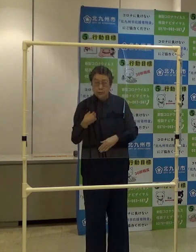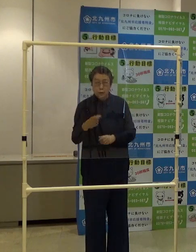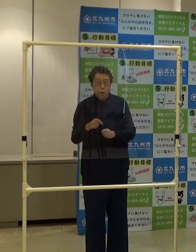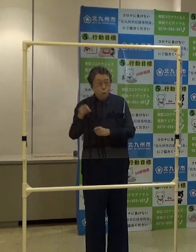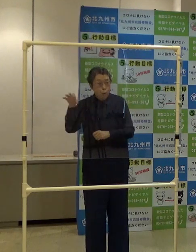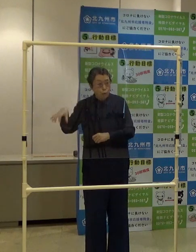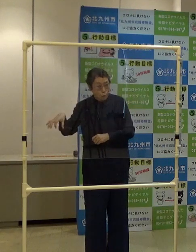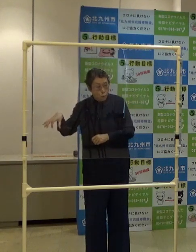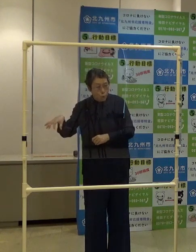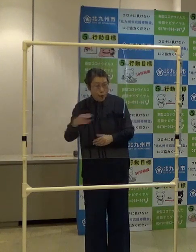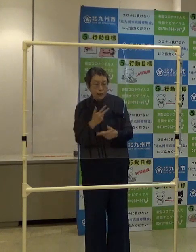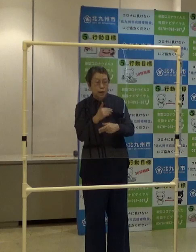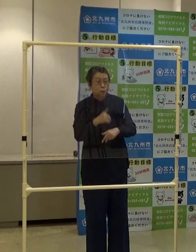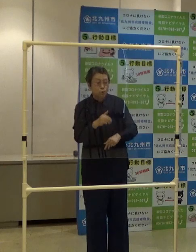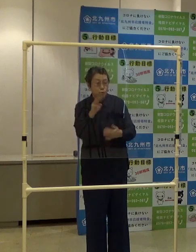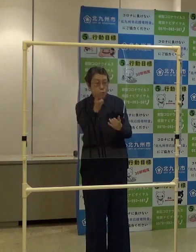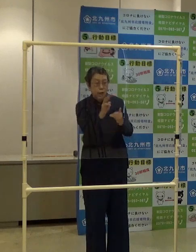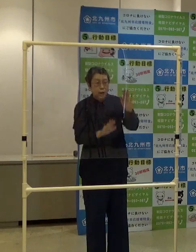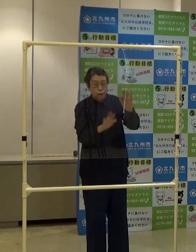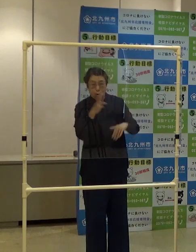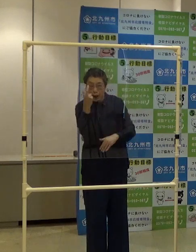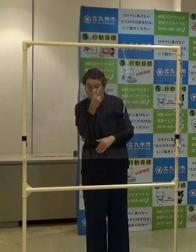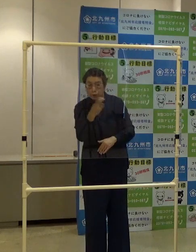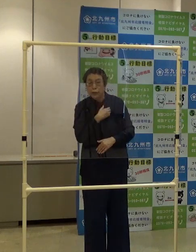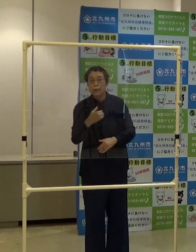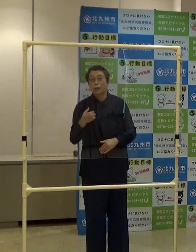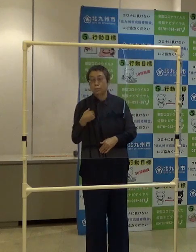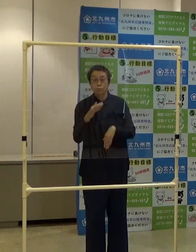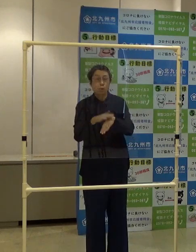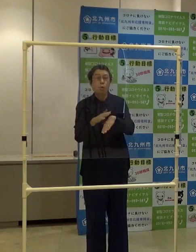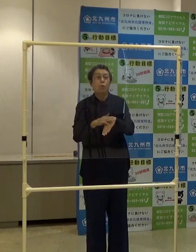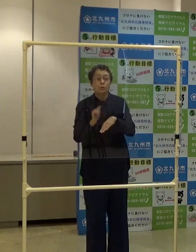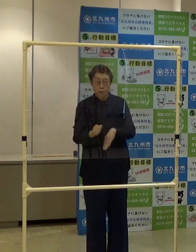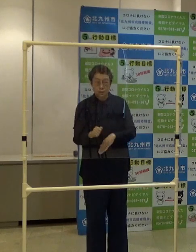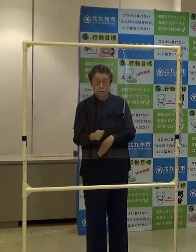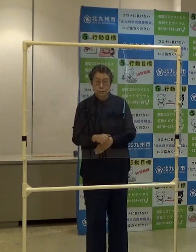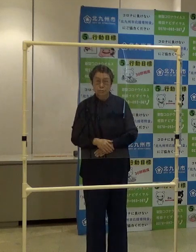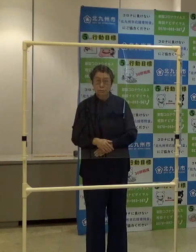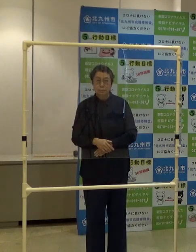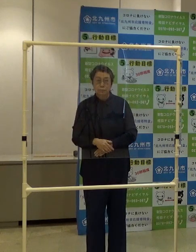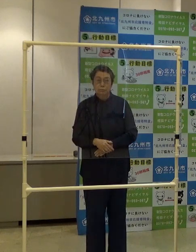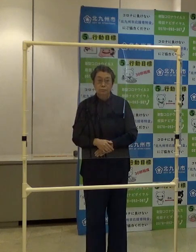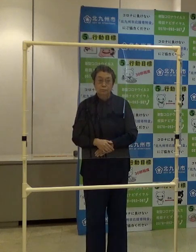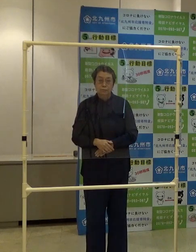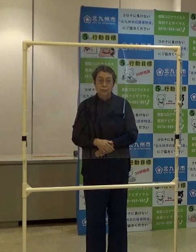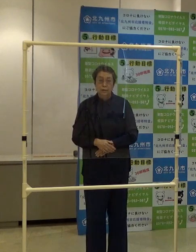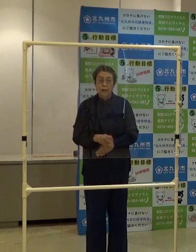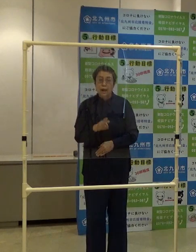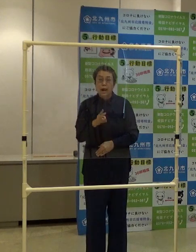状況を確認し、そこで連絡を入れてもらえるような、そういうハ